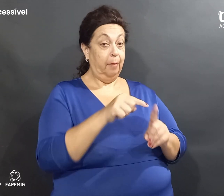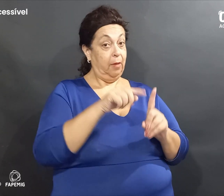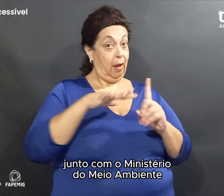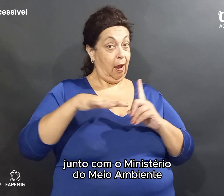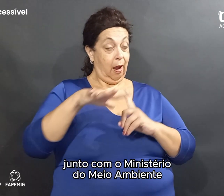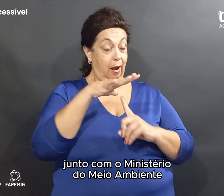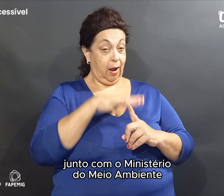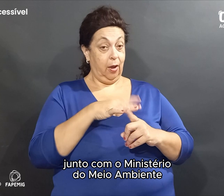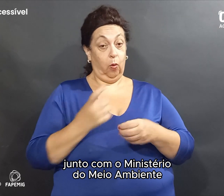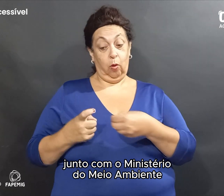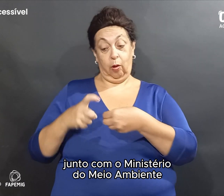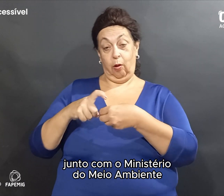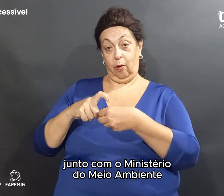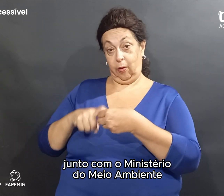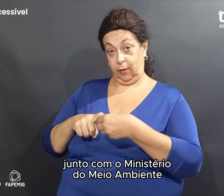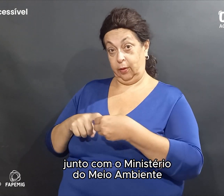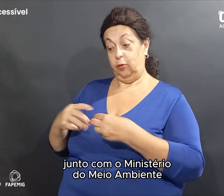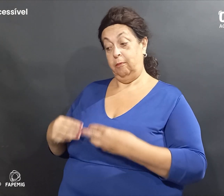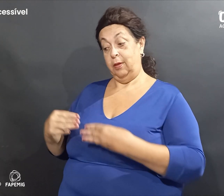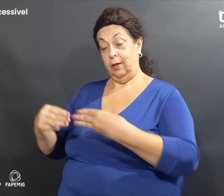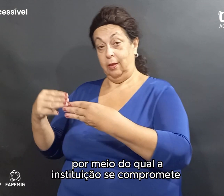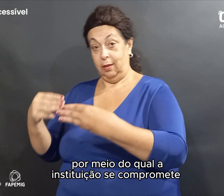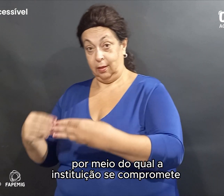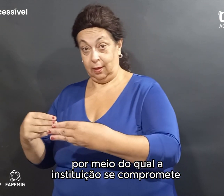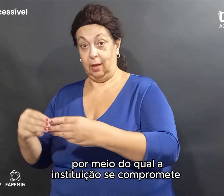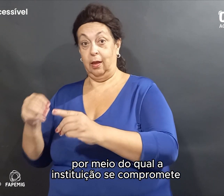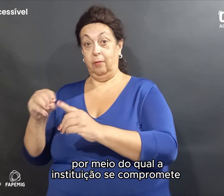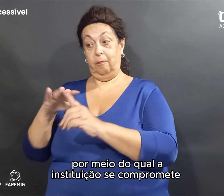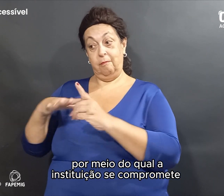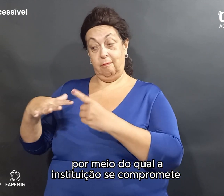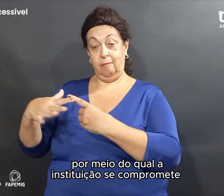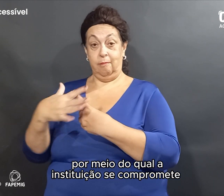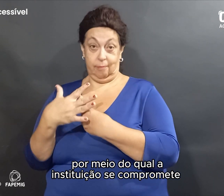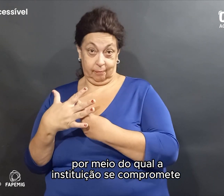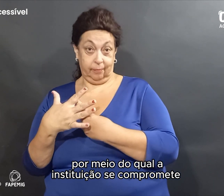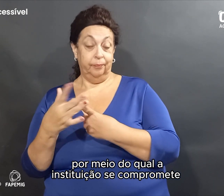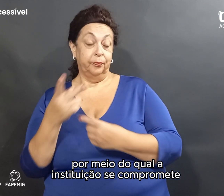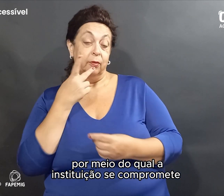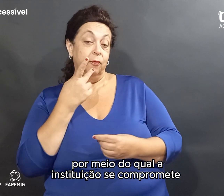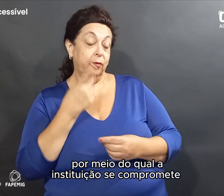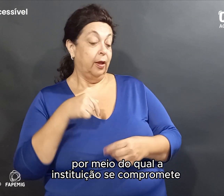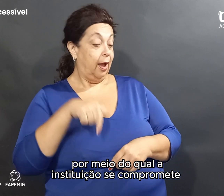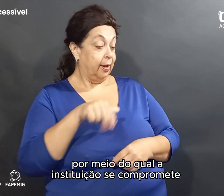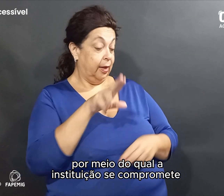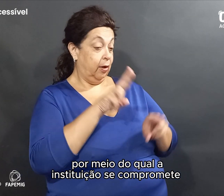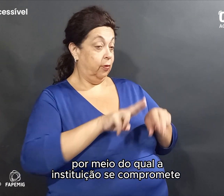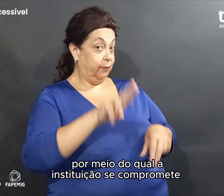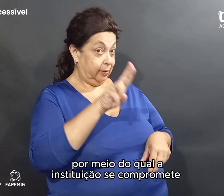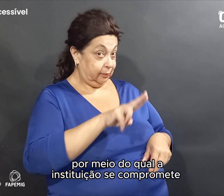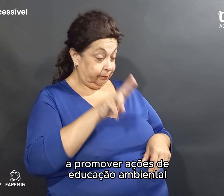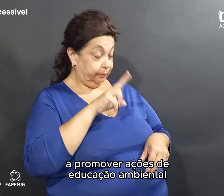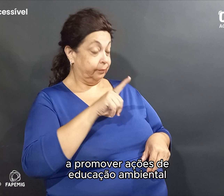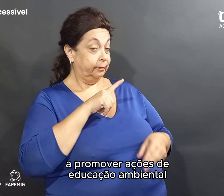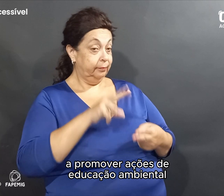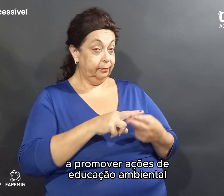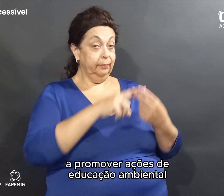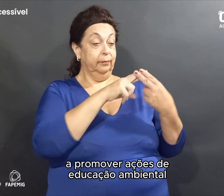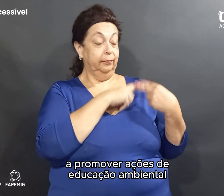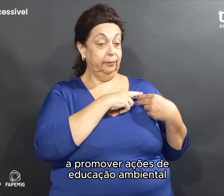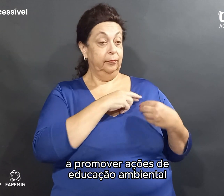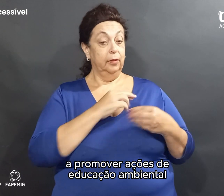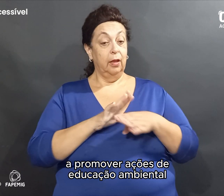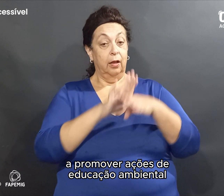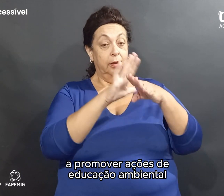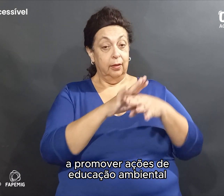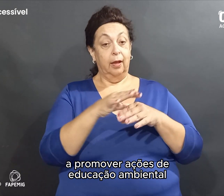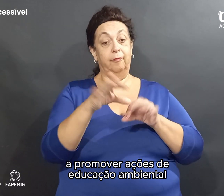tem junto com o Ministério do Meio Ambiente, por meio do qual a instituição se compromete a promover